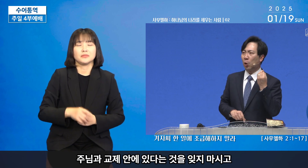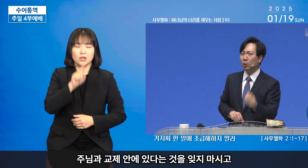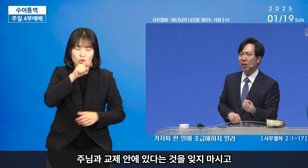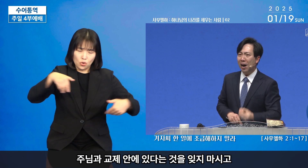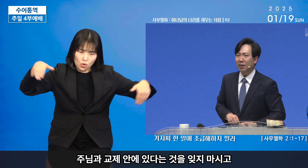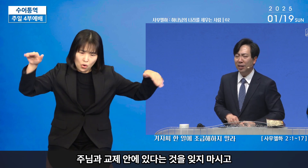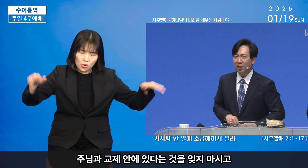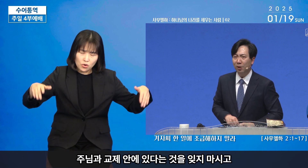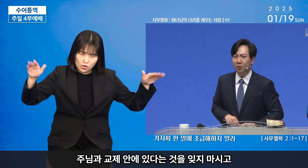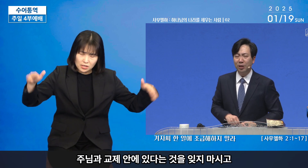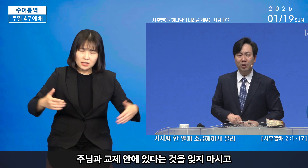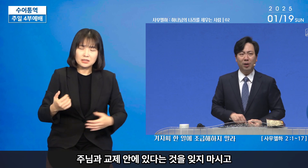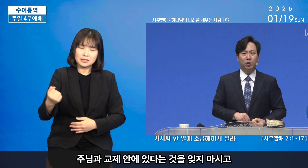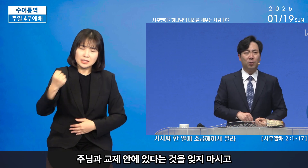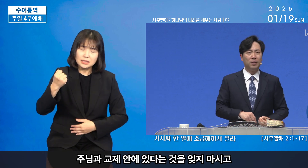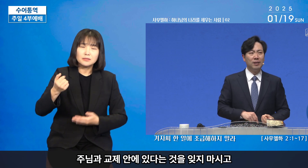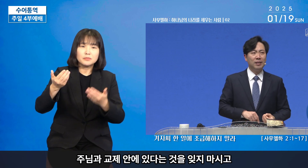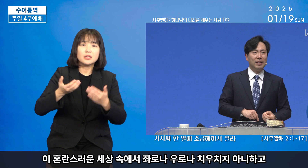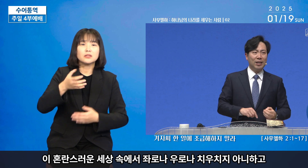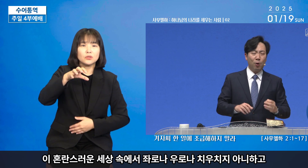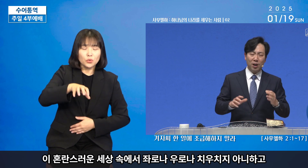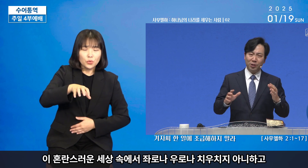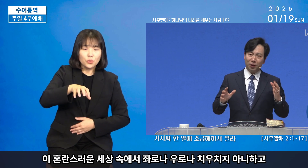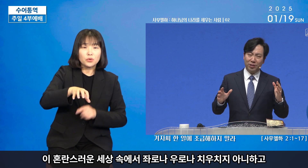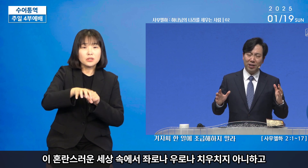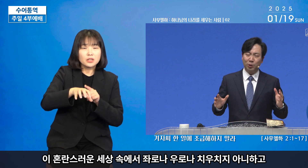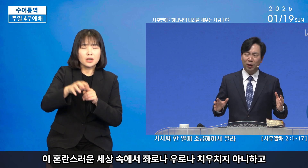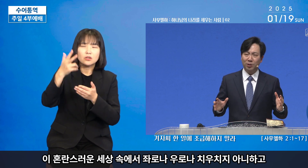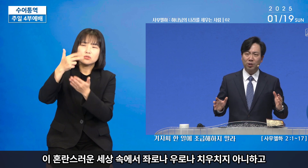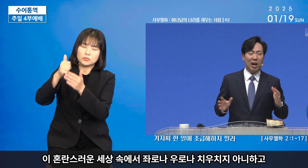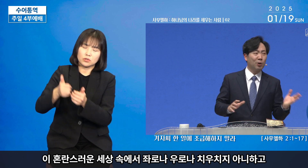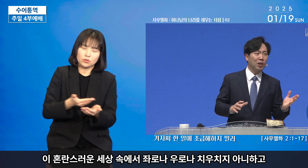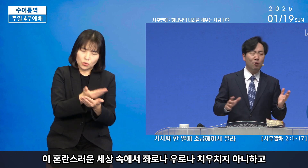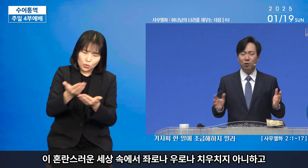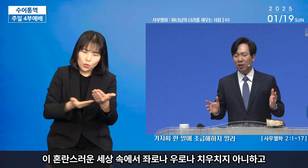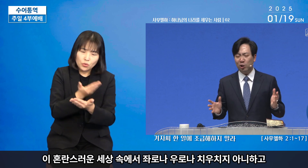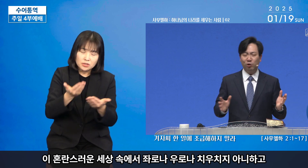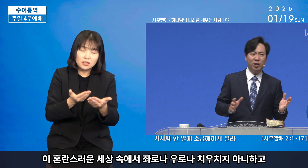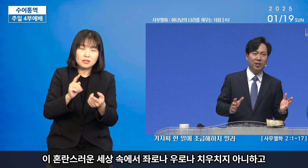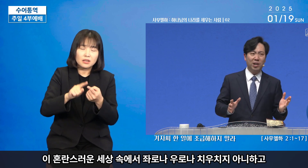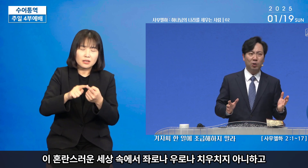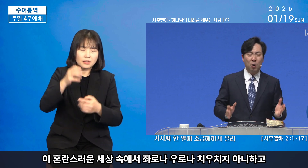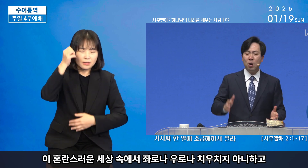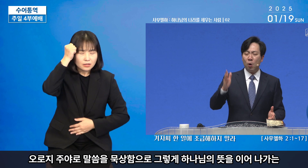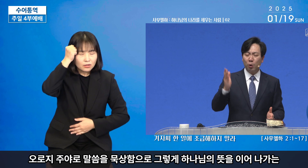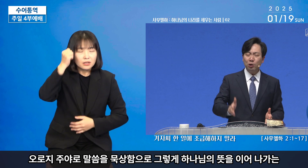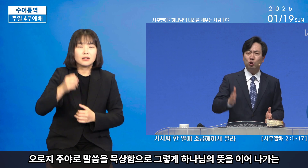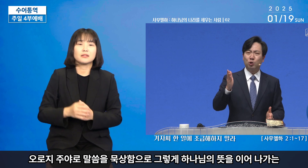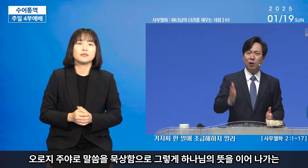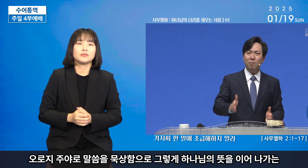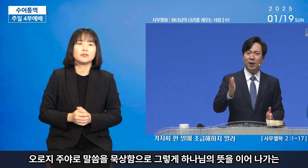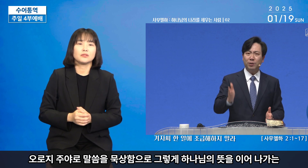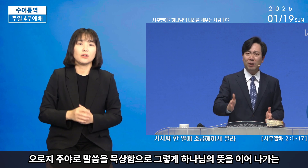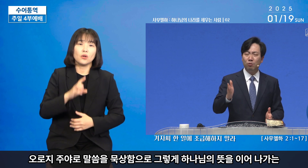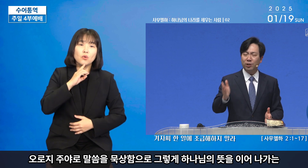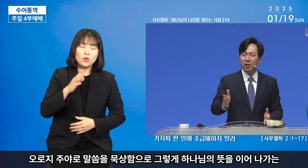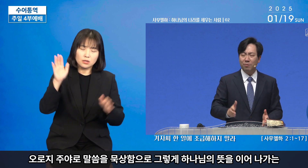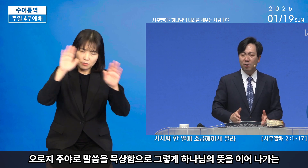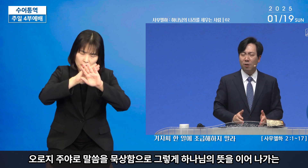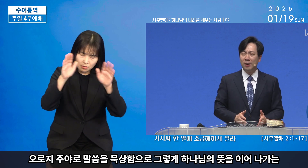주님과의 교제 안에 있다는 것을 잊지 마시고, 이 혼란스러운 세상 속에서 좌로나 우로나 치우치지 아니하고 오로지 주여의